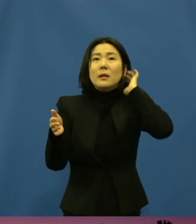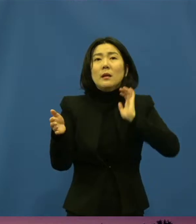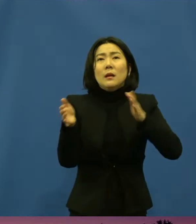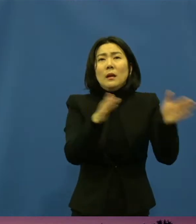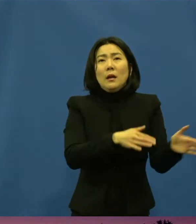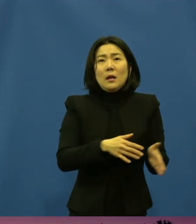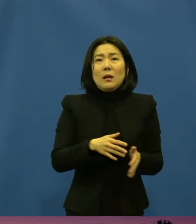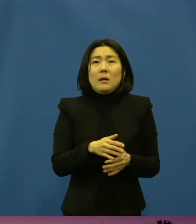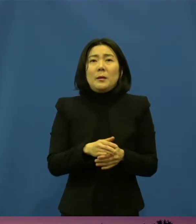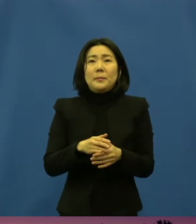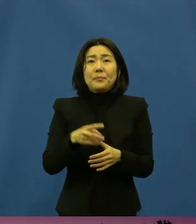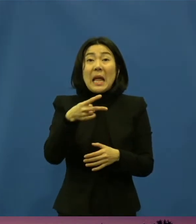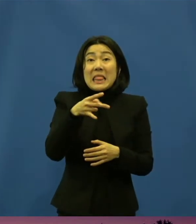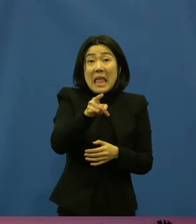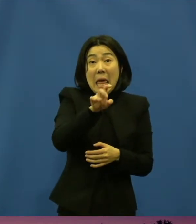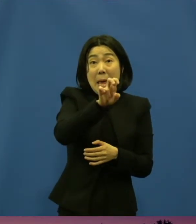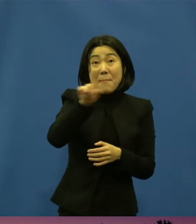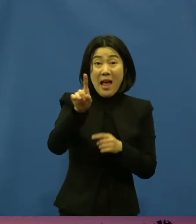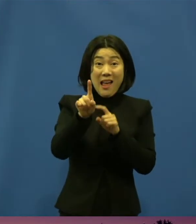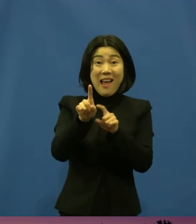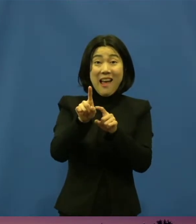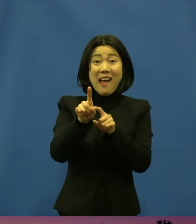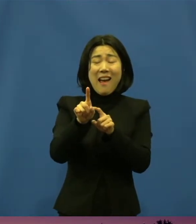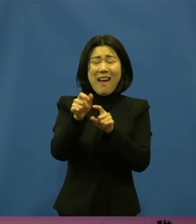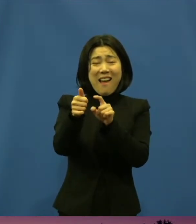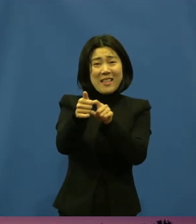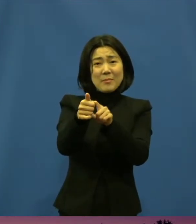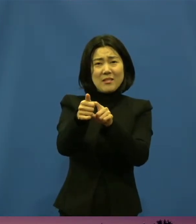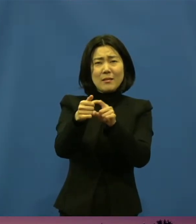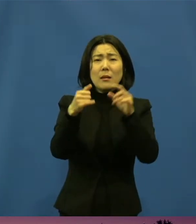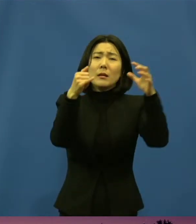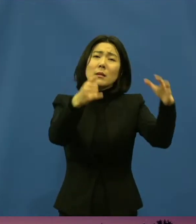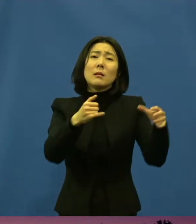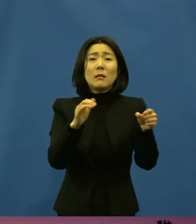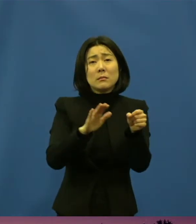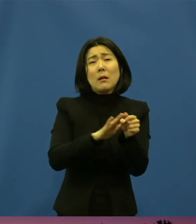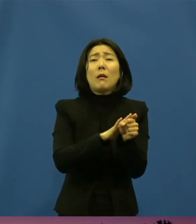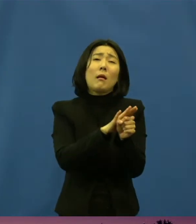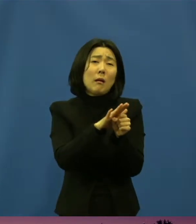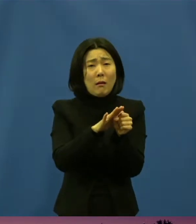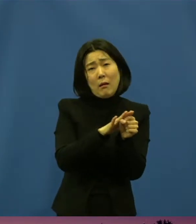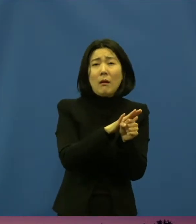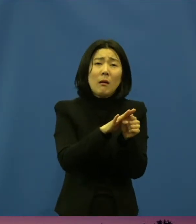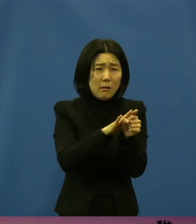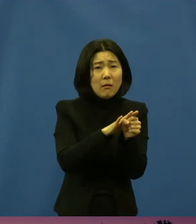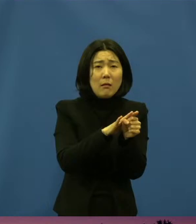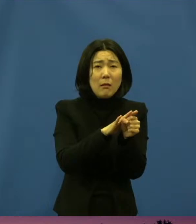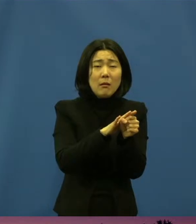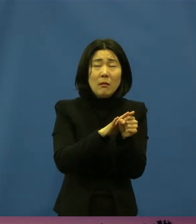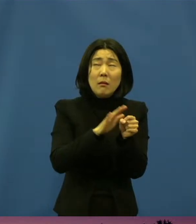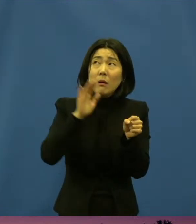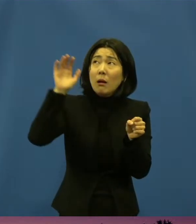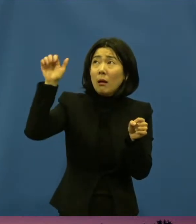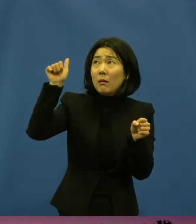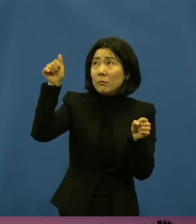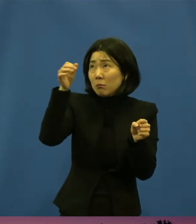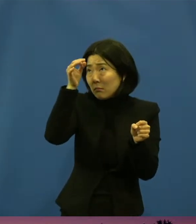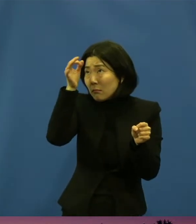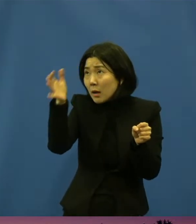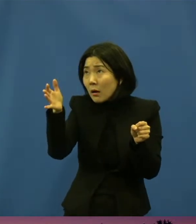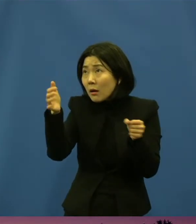데마는 이 세상을 사랑하여 나를 버리고 데살로니가로 갔고,